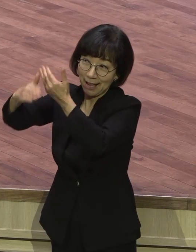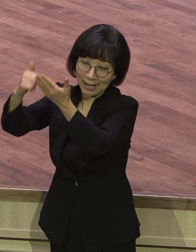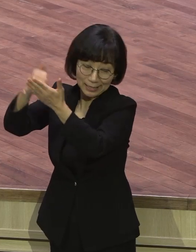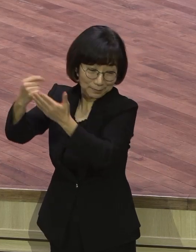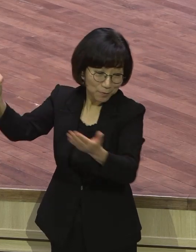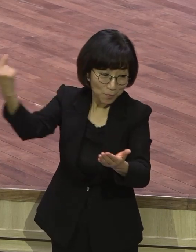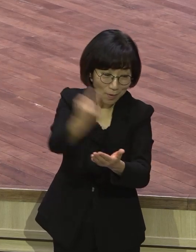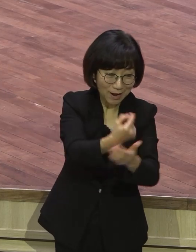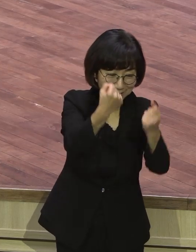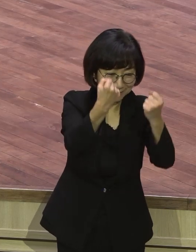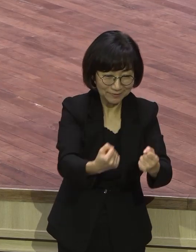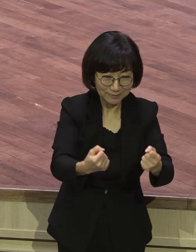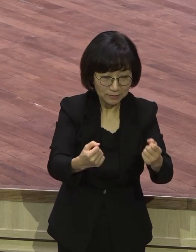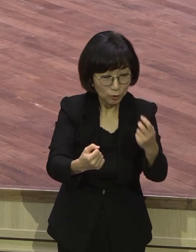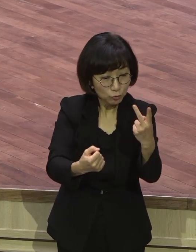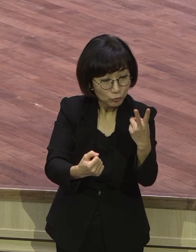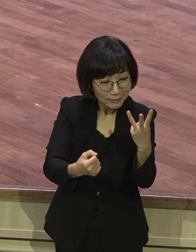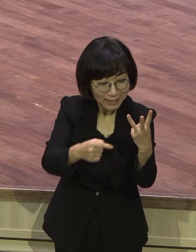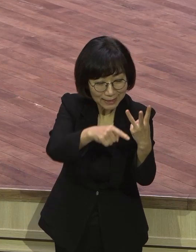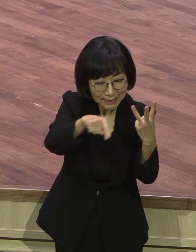있느냐 그랬어요. 가운데 있겠다.